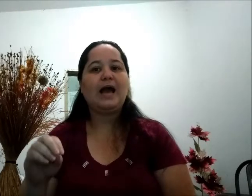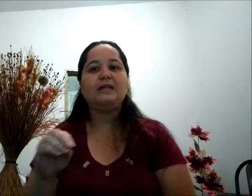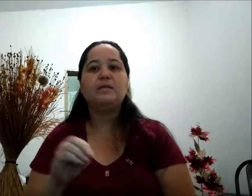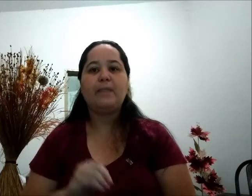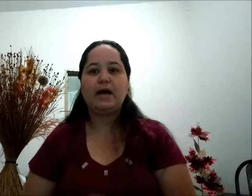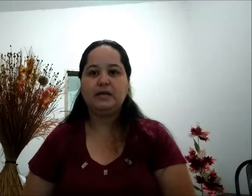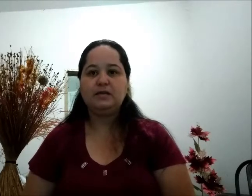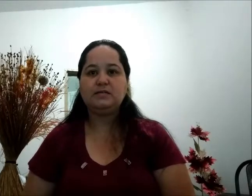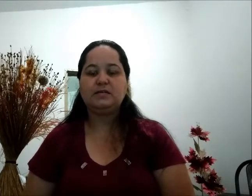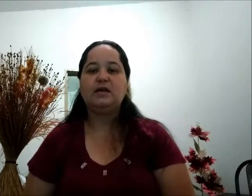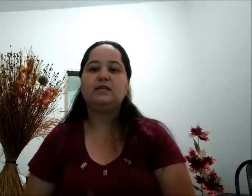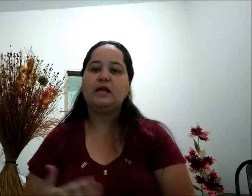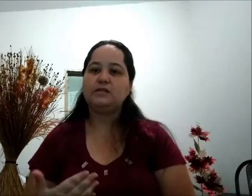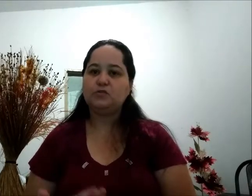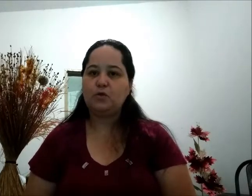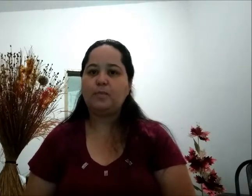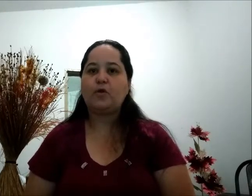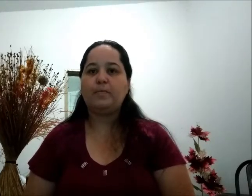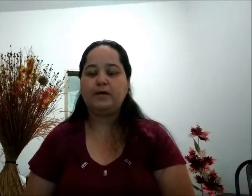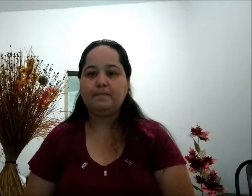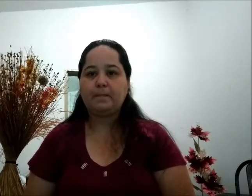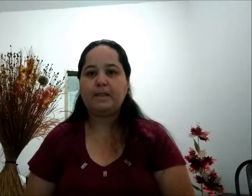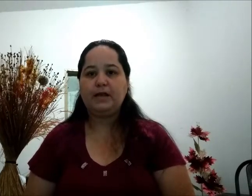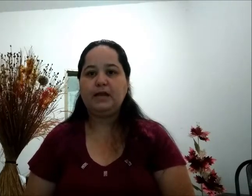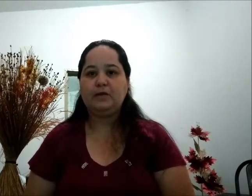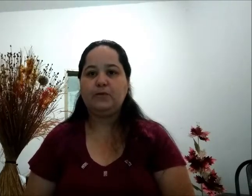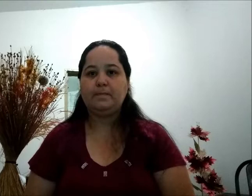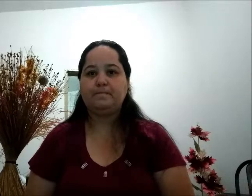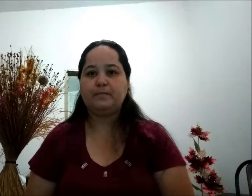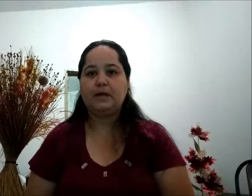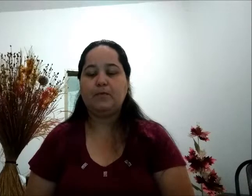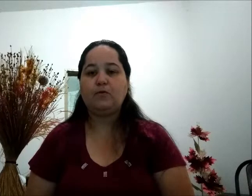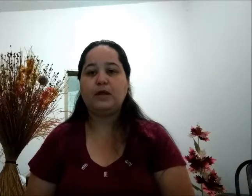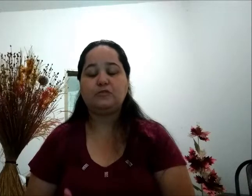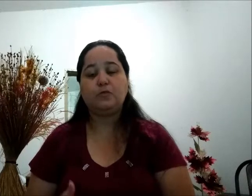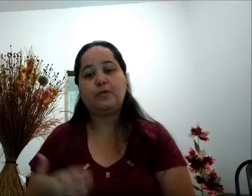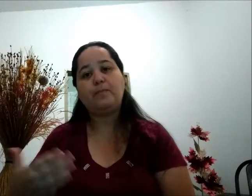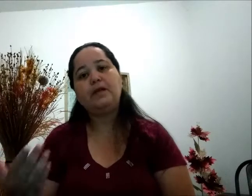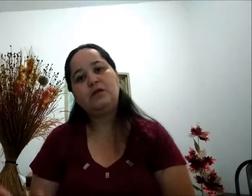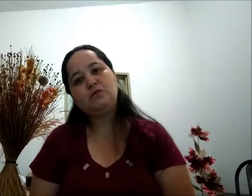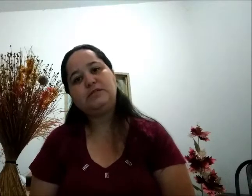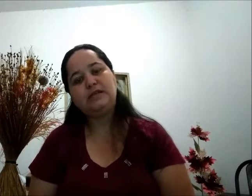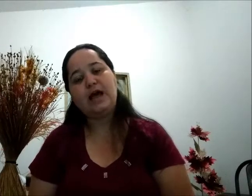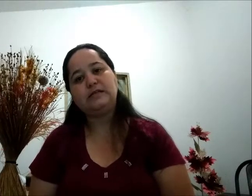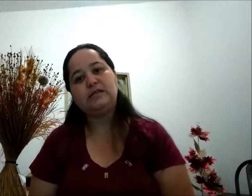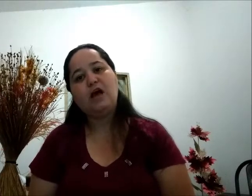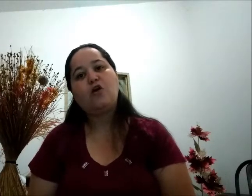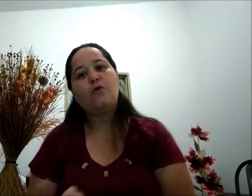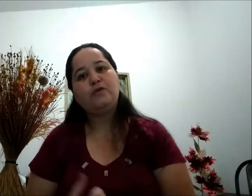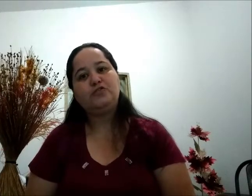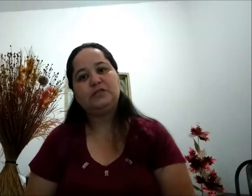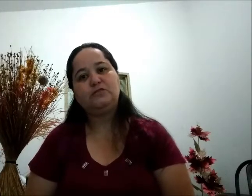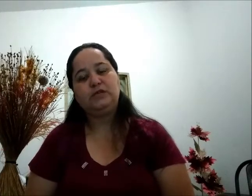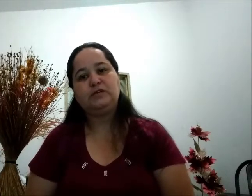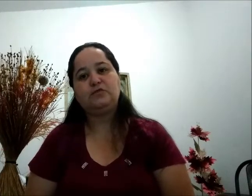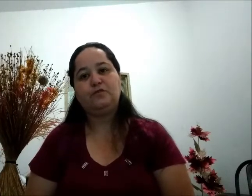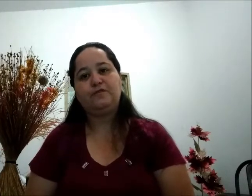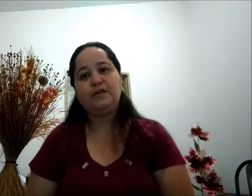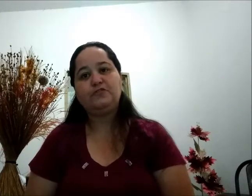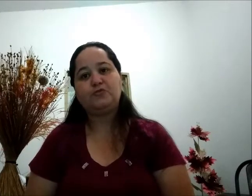cada país tem a sua própria língua, tá bom? A sua própria língua de sinais. Como eu disse no início do vídeo,